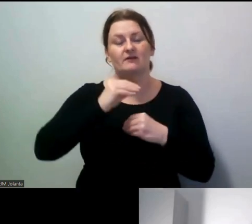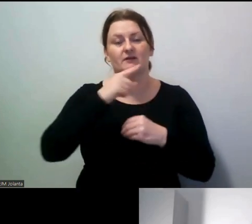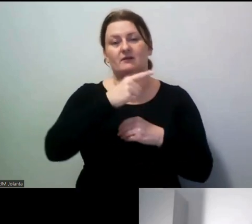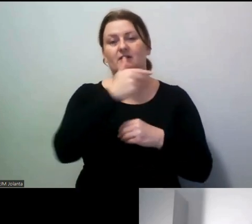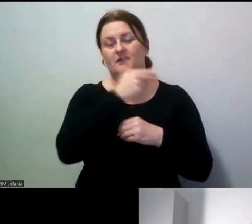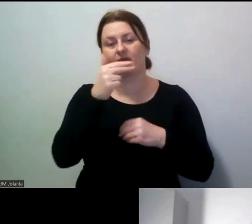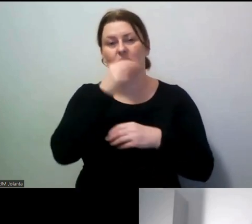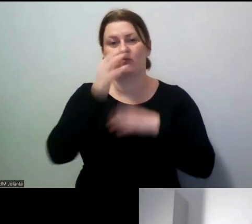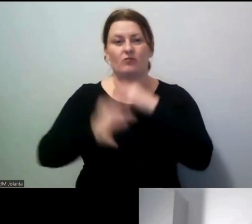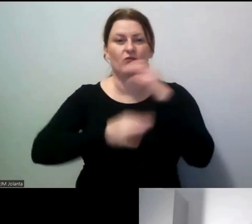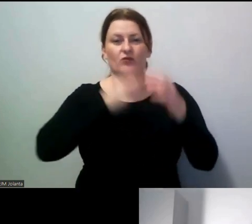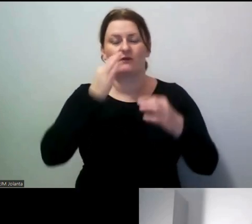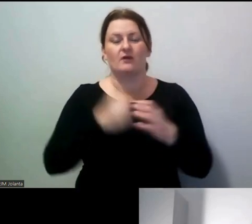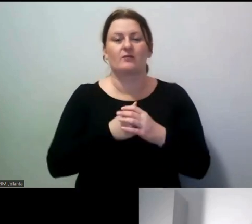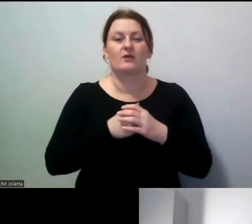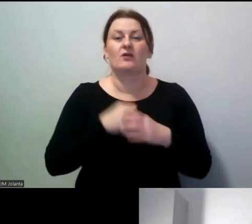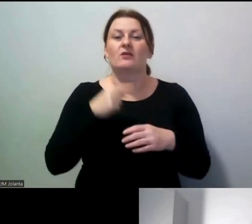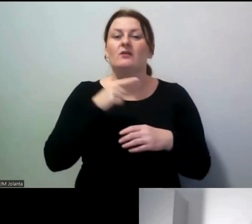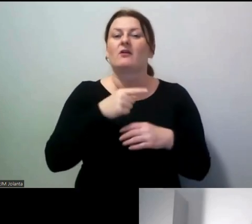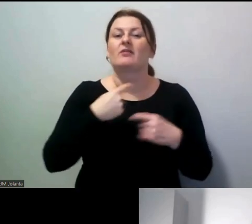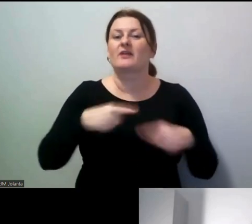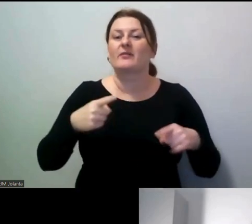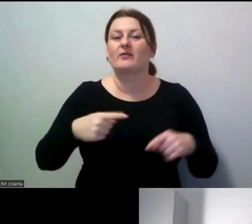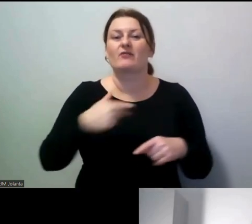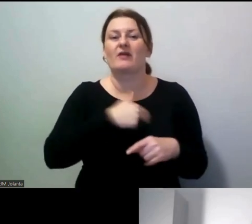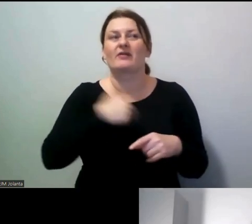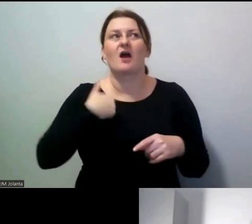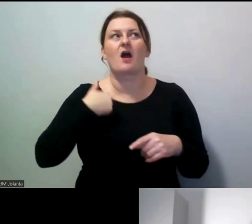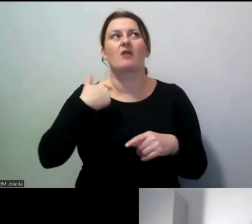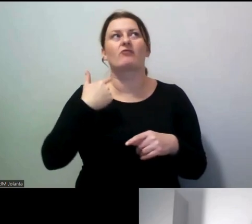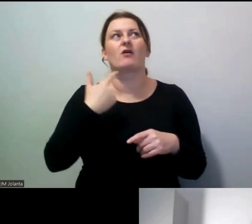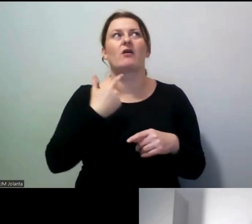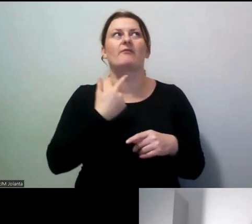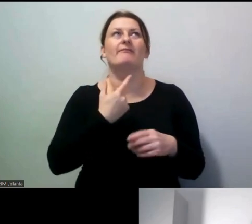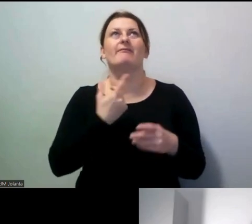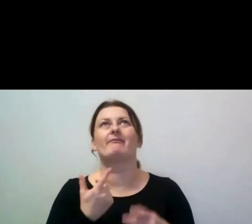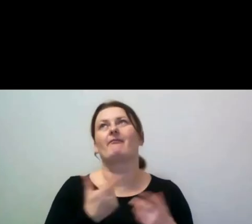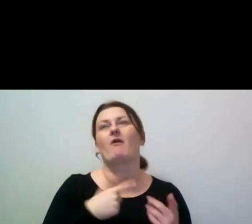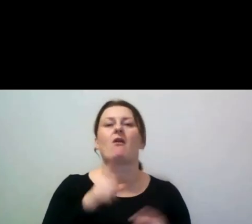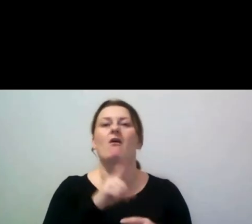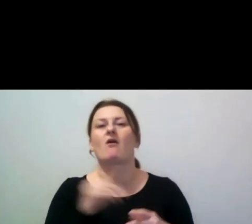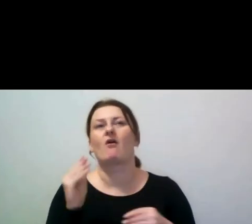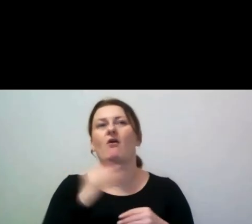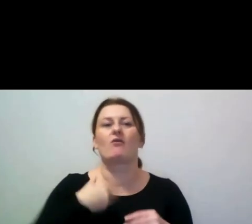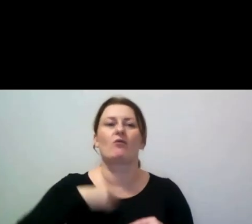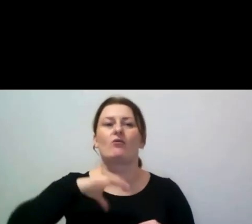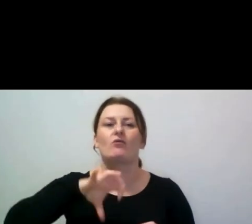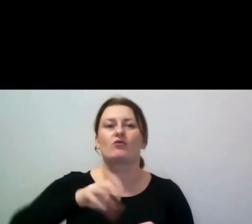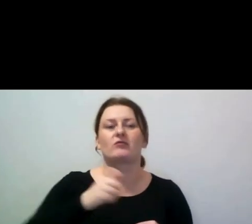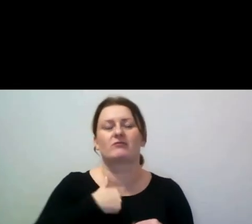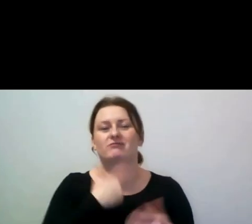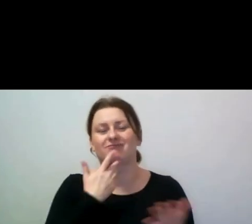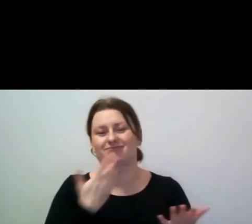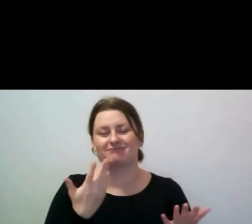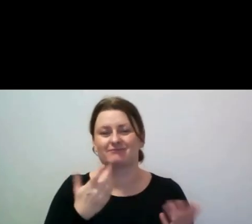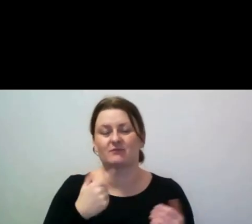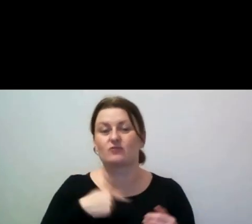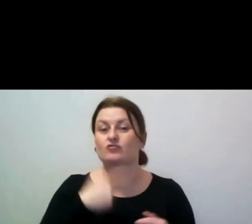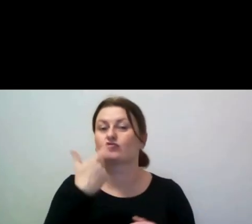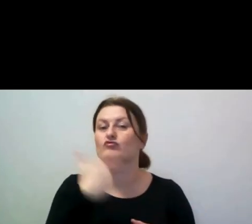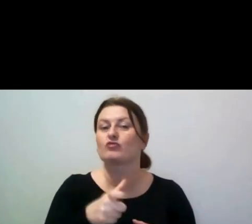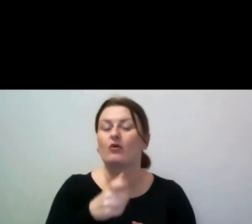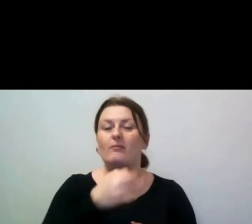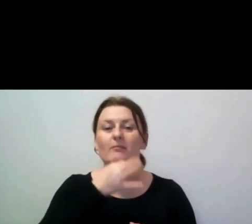żeby przekonać do tego, że to nie była też tylko nasza intuicja, takiej naszej grupy, o której mówimy, ponieważ te 100